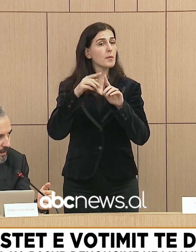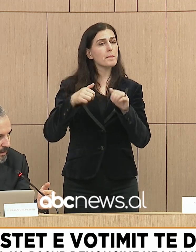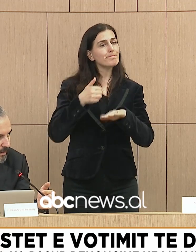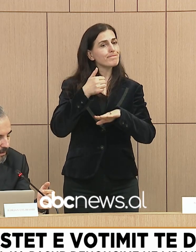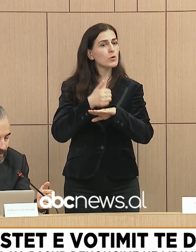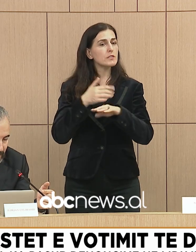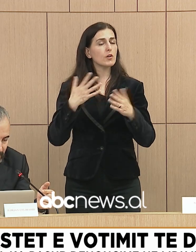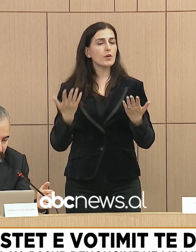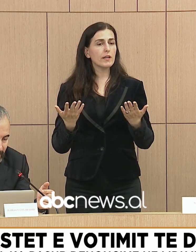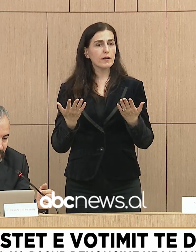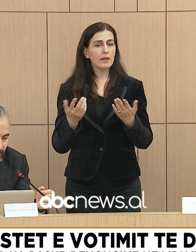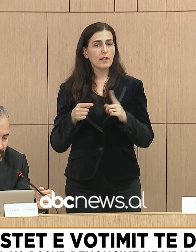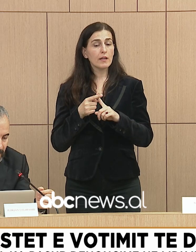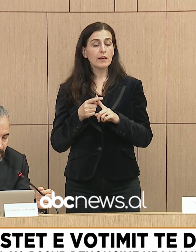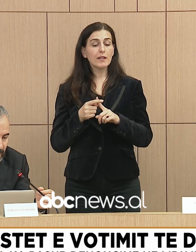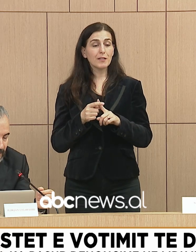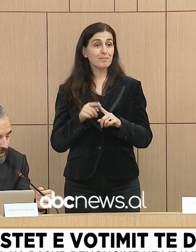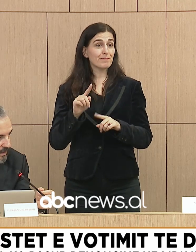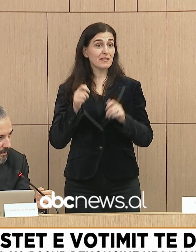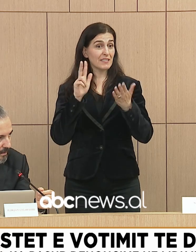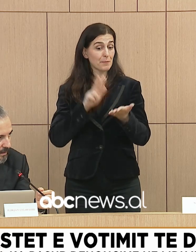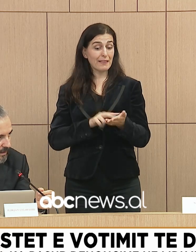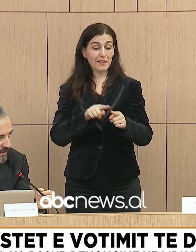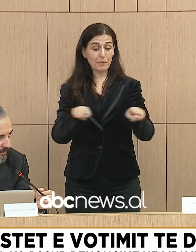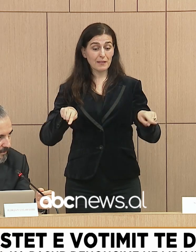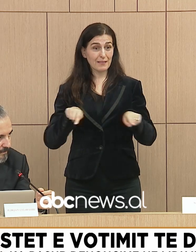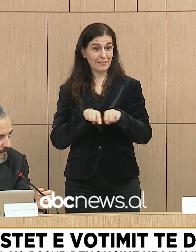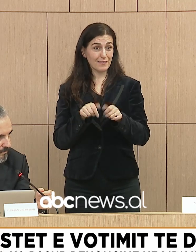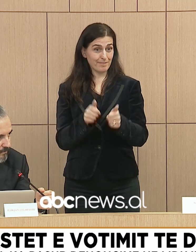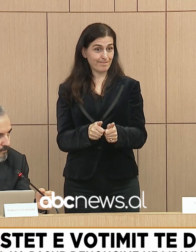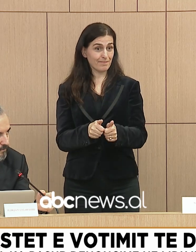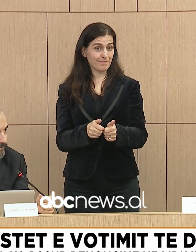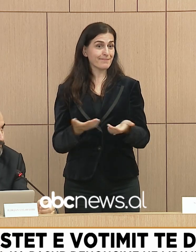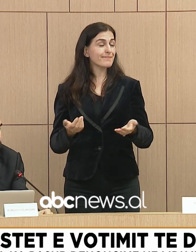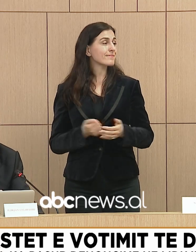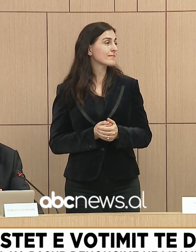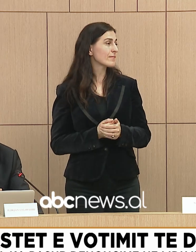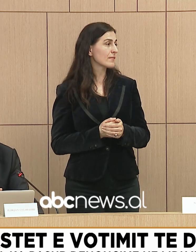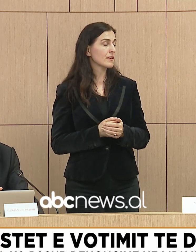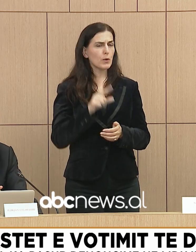i implementimit të këtij sistemi.